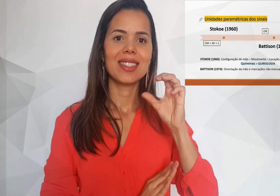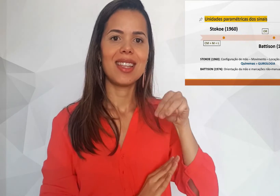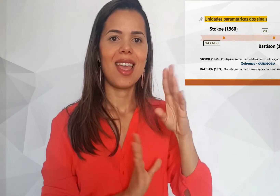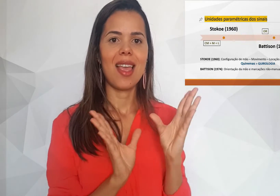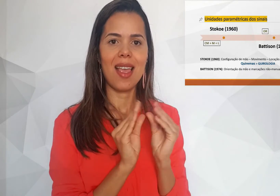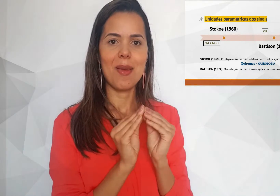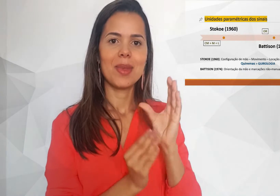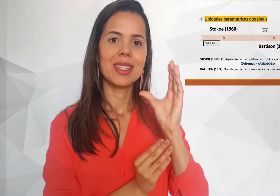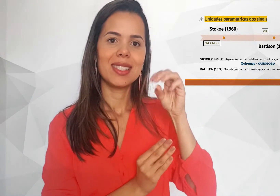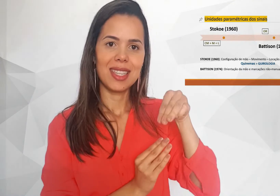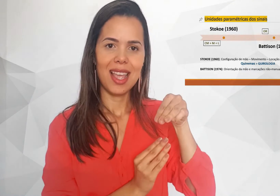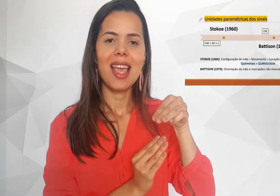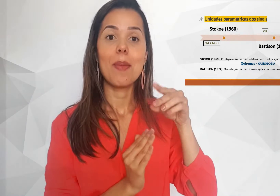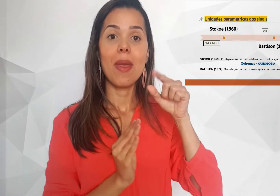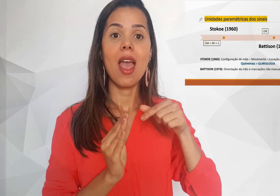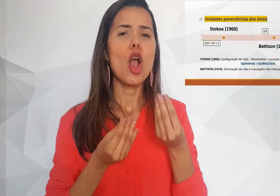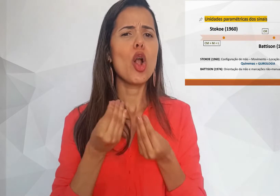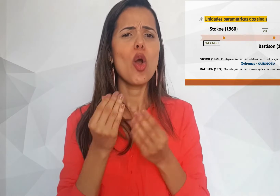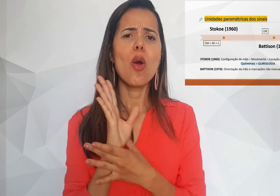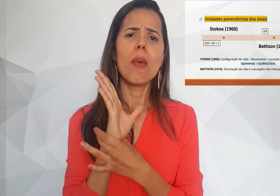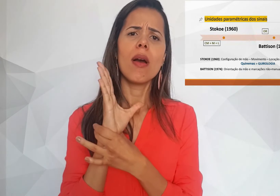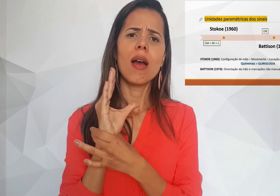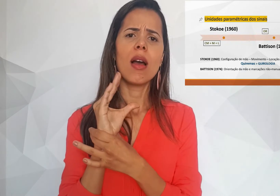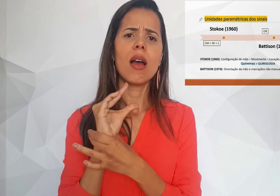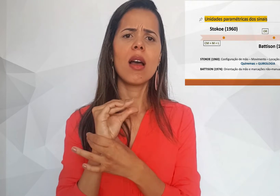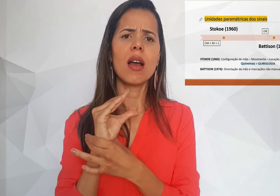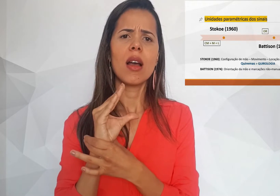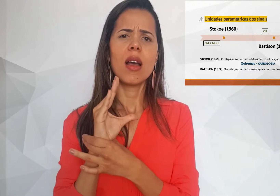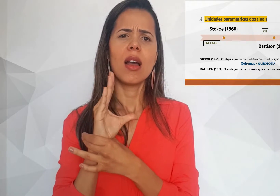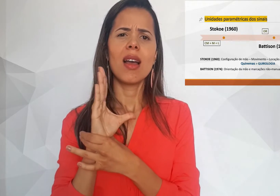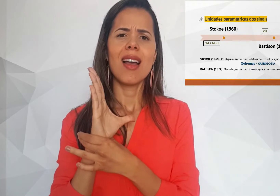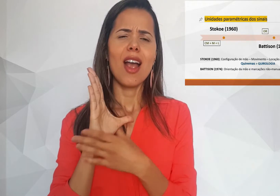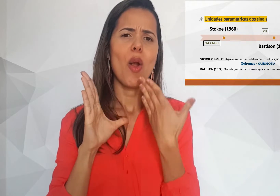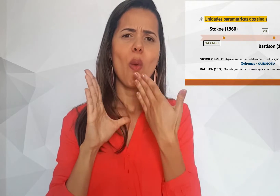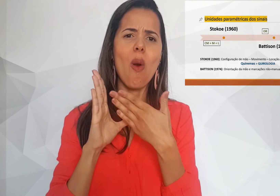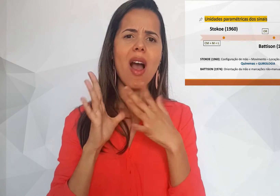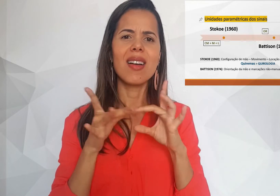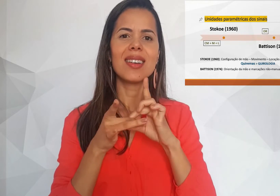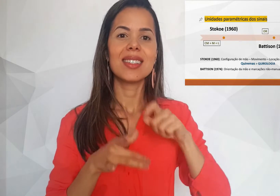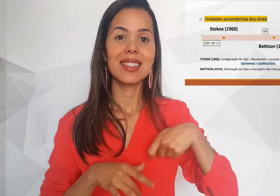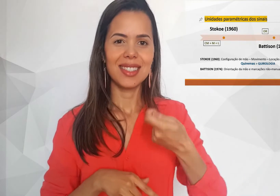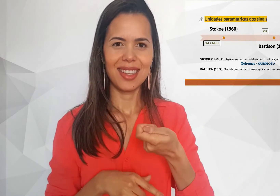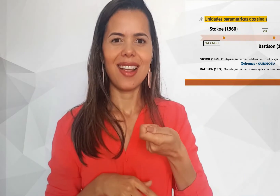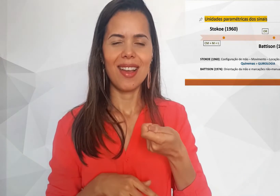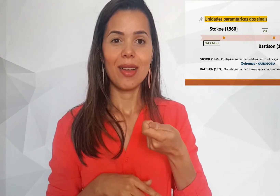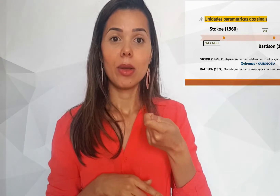parâmetro que nós reconhecemos hoje, é basicamente a forma que a mão toma para a execução do sinal, não é